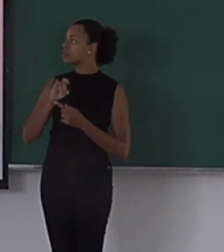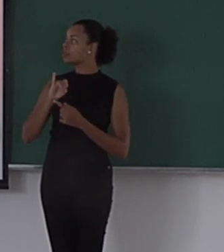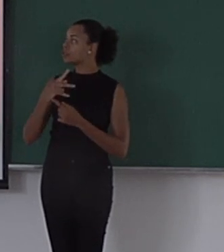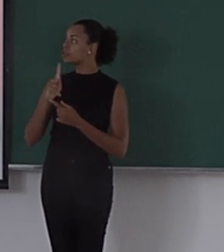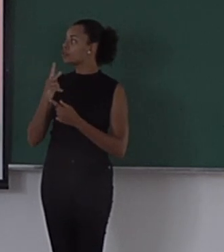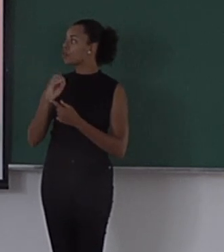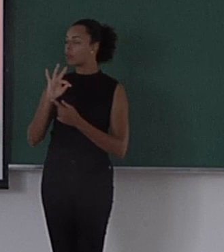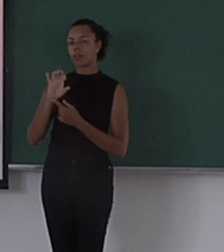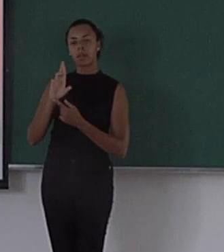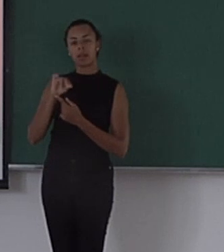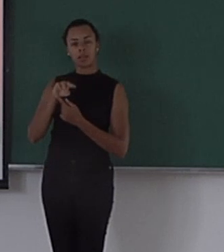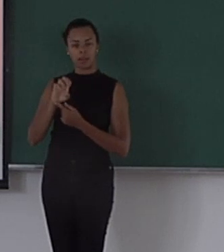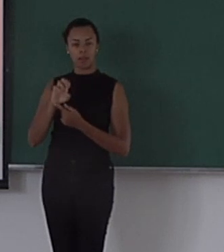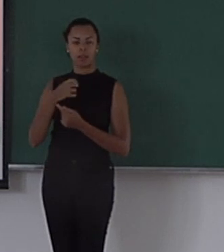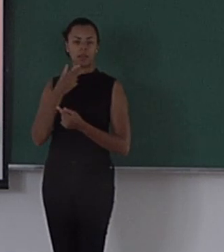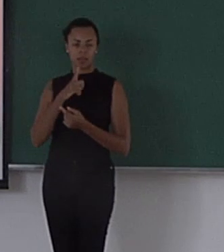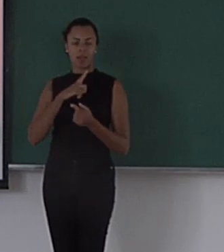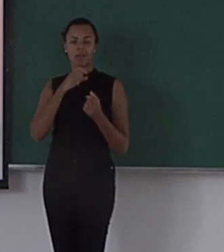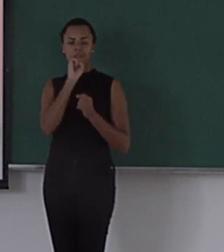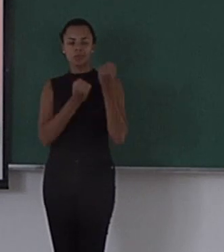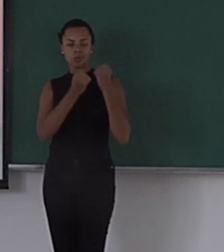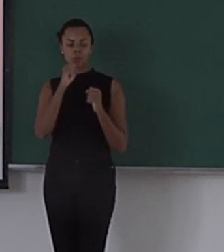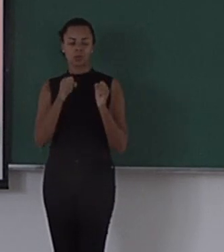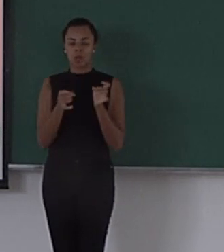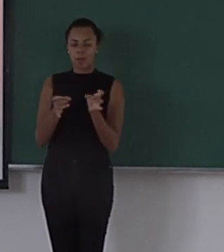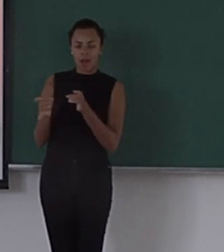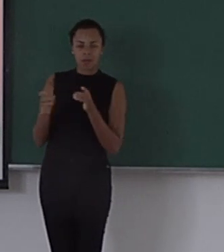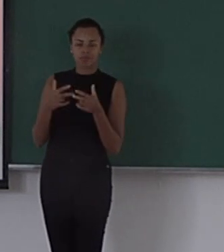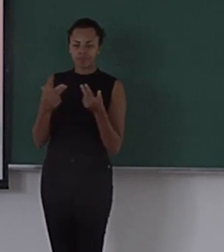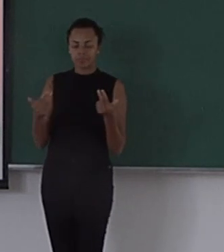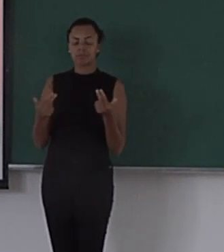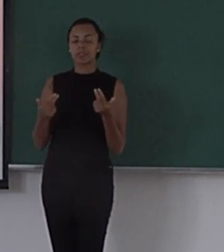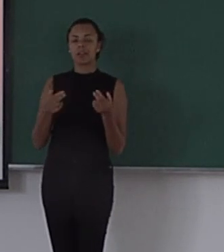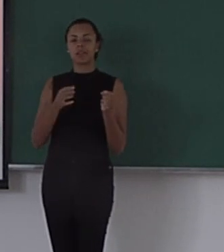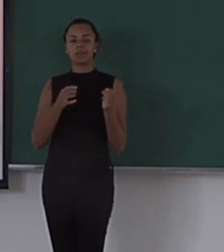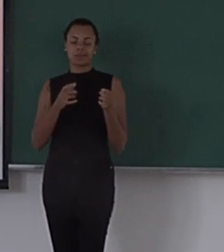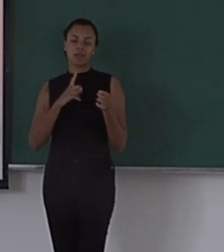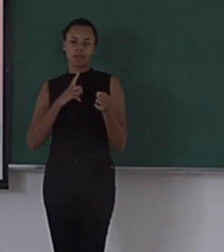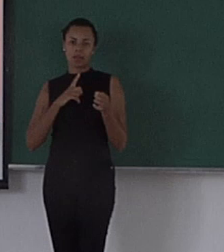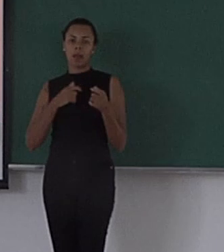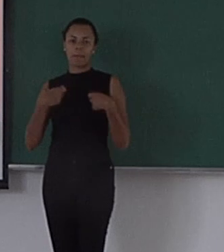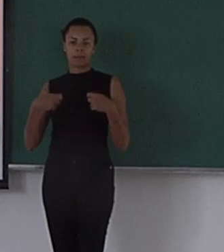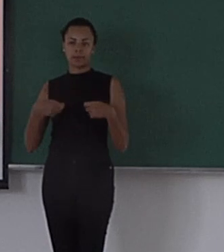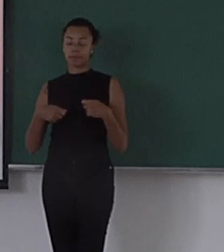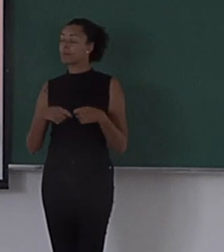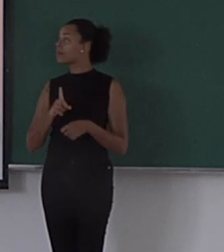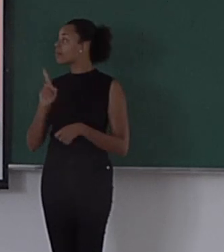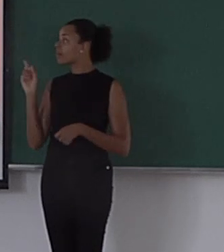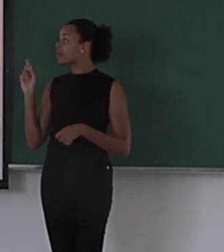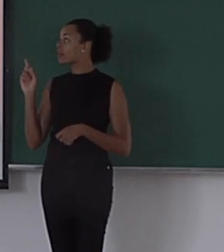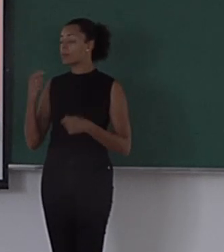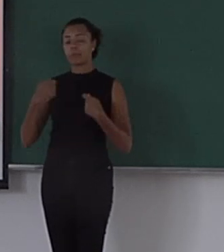estabelecimentos, nas indústrias ou no comércio, que usa os produtos químicos, comercializam ou que manuseiam ele. É uma substância